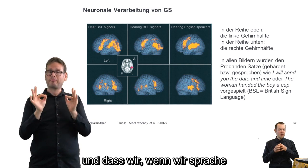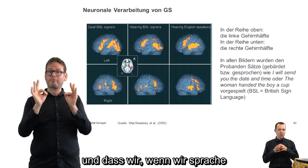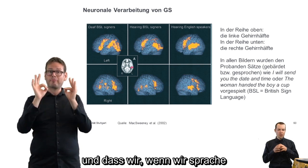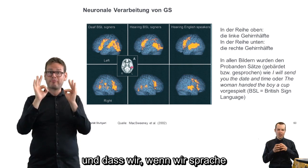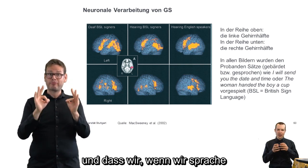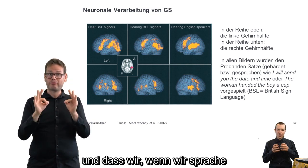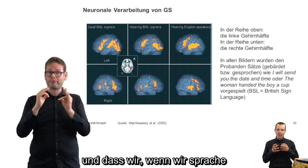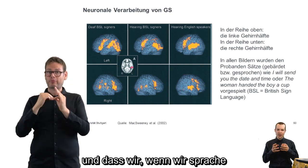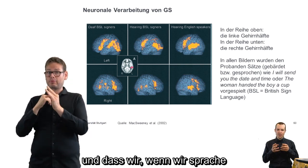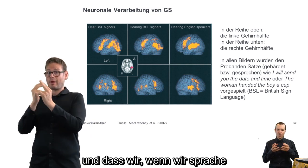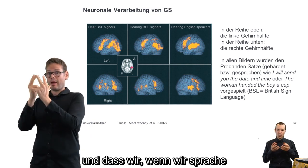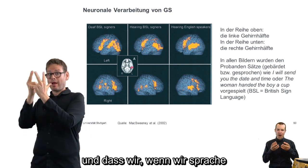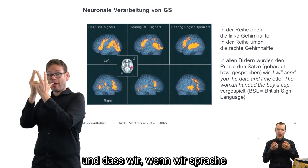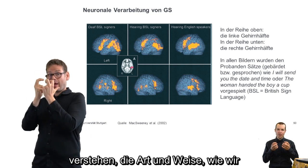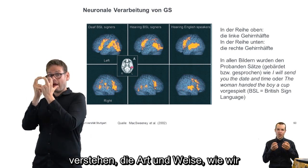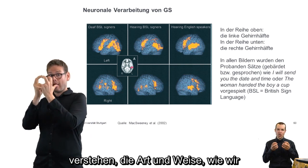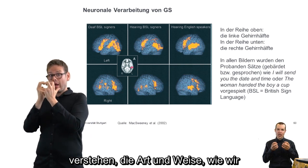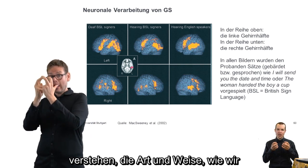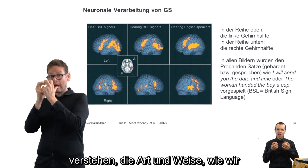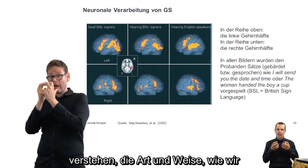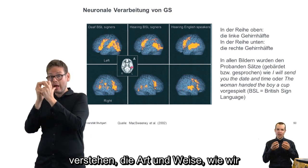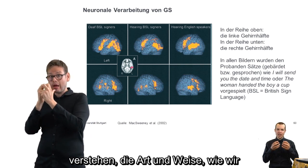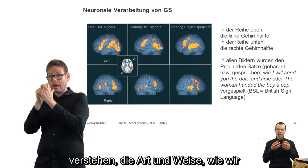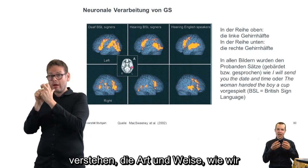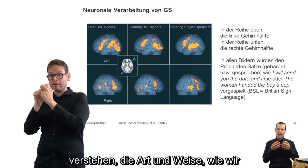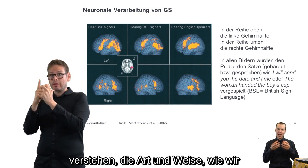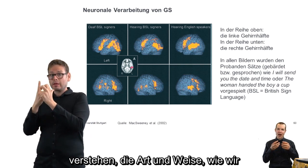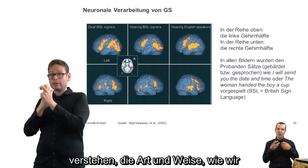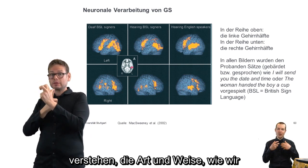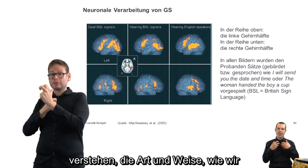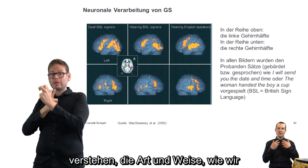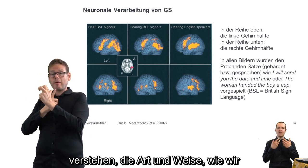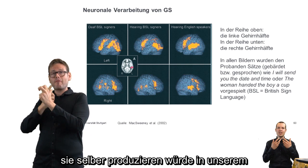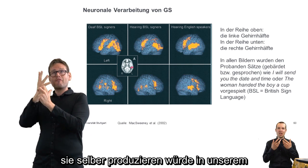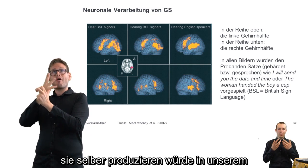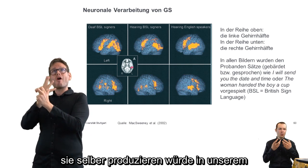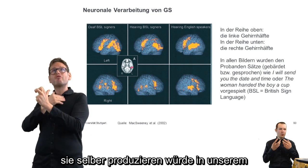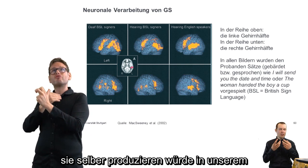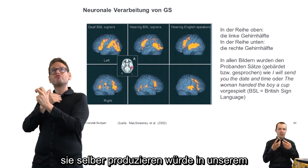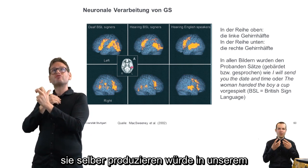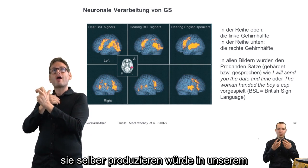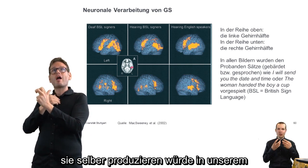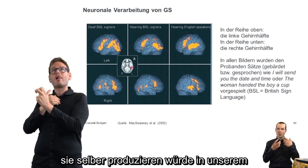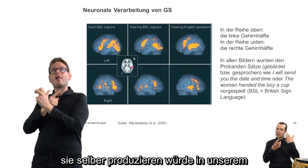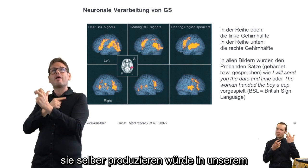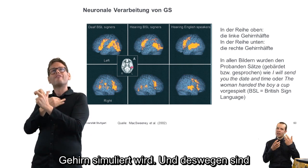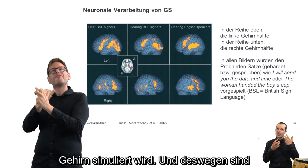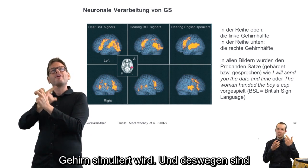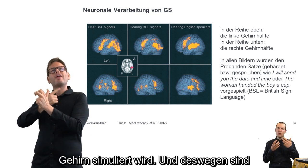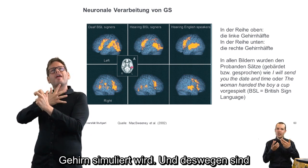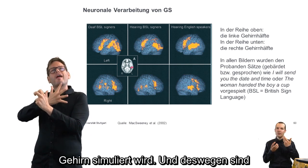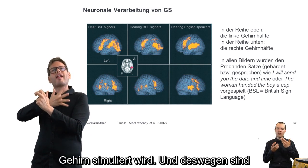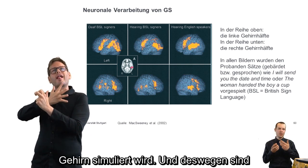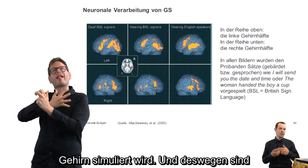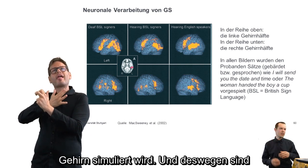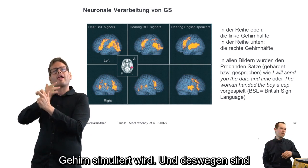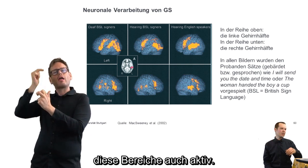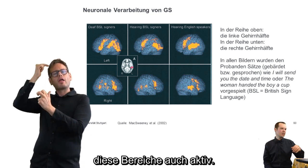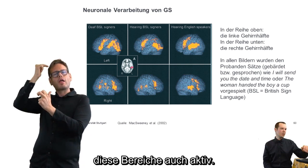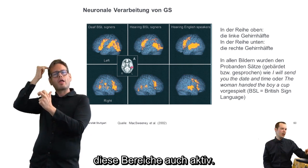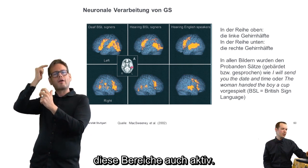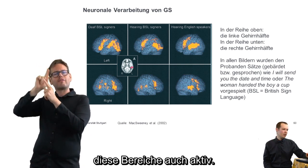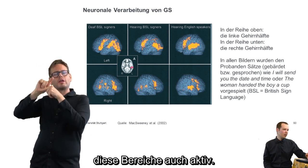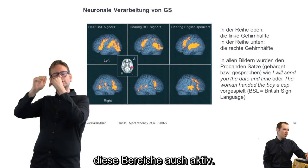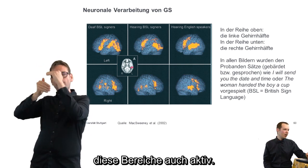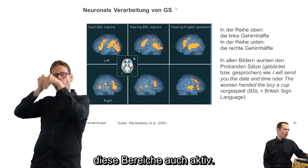wir sozusagen wenn wir Sprache verstehen die Art und Weise wie wir sie selber produzieren würde in unserem Gehirn simuliert wird und deswegen